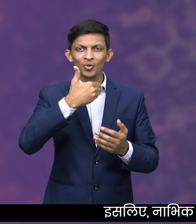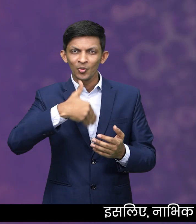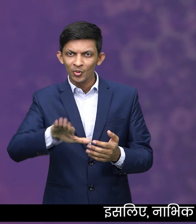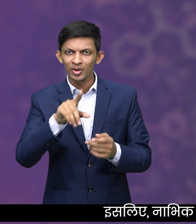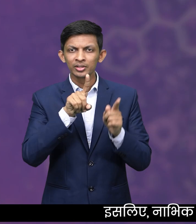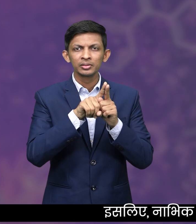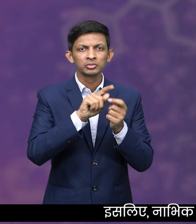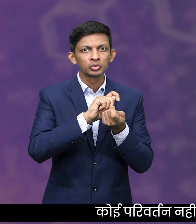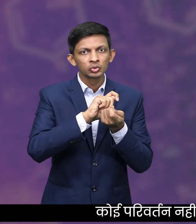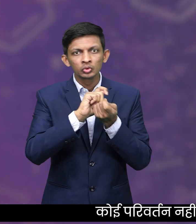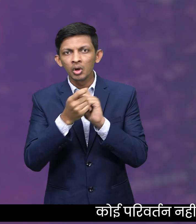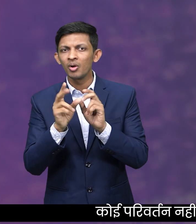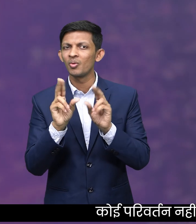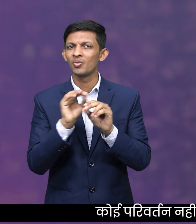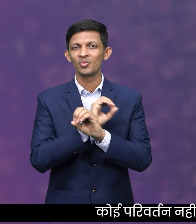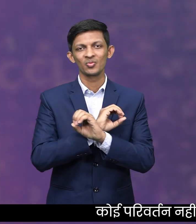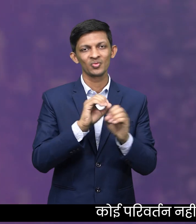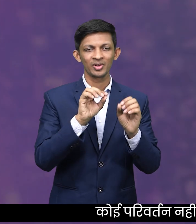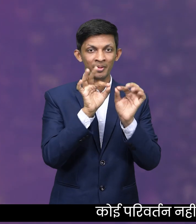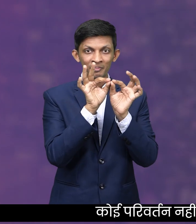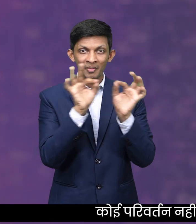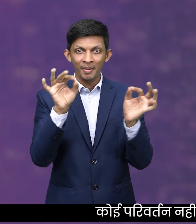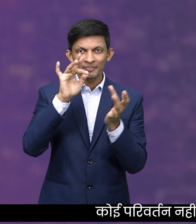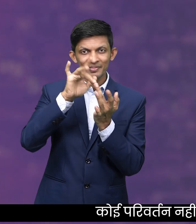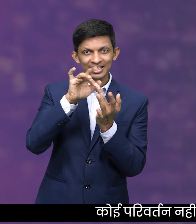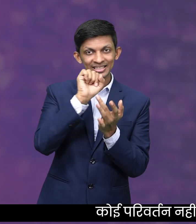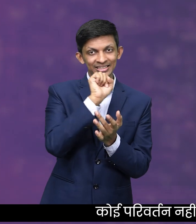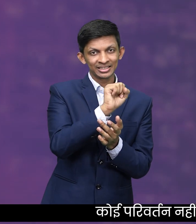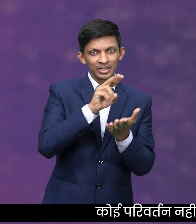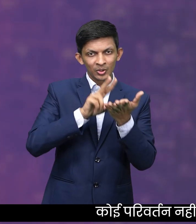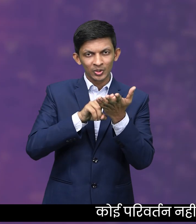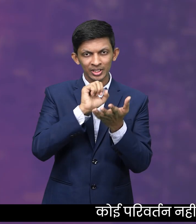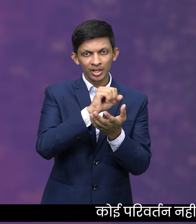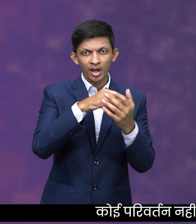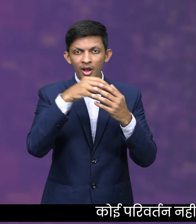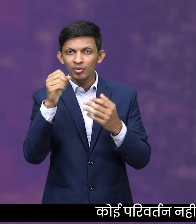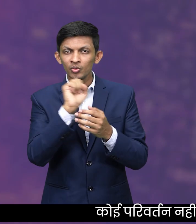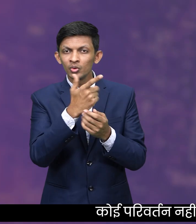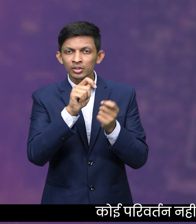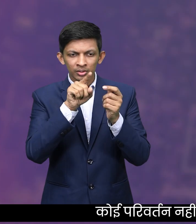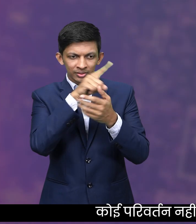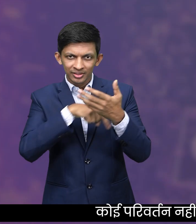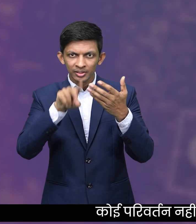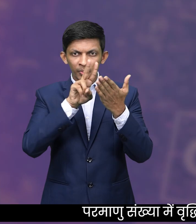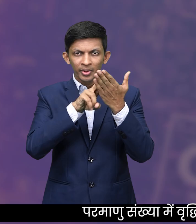दूरी में कोई परिवर्तन नहीं होना चाहिए, लेकिन अवधि में तत्वों की